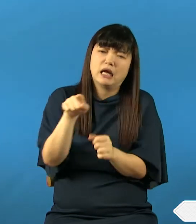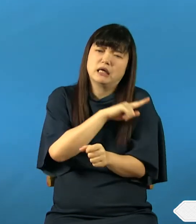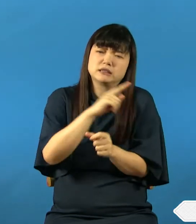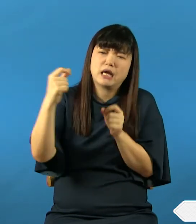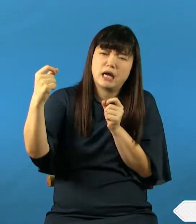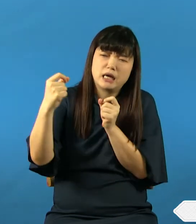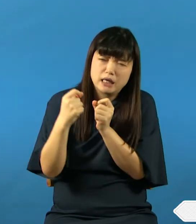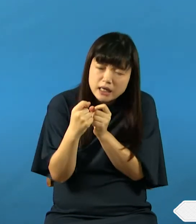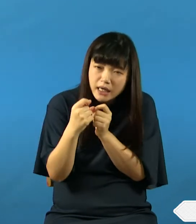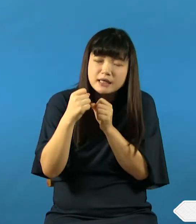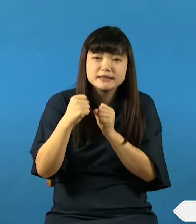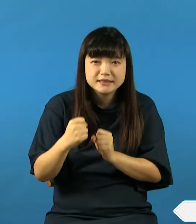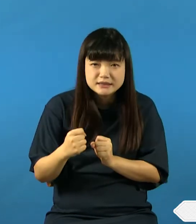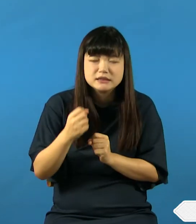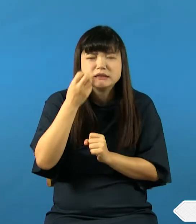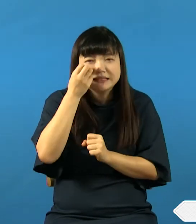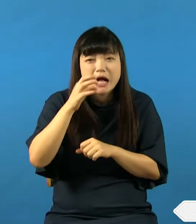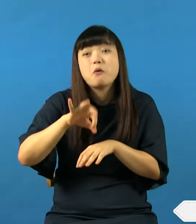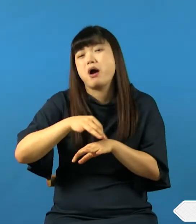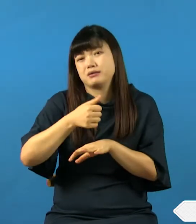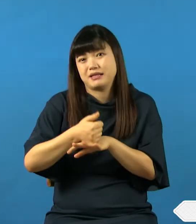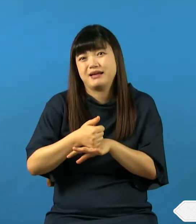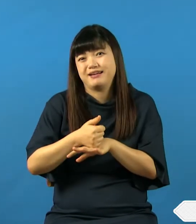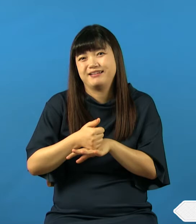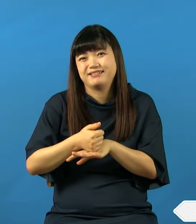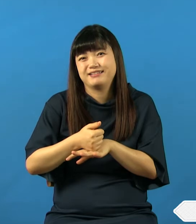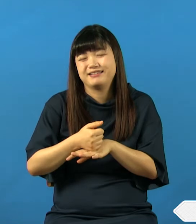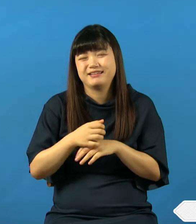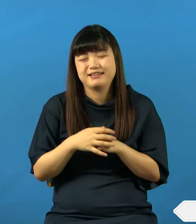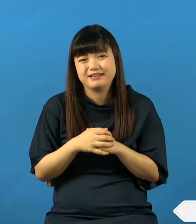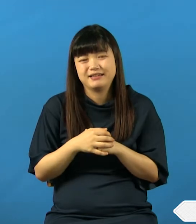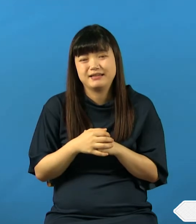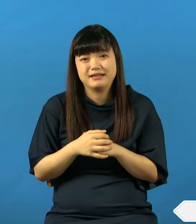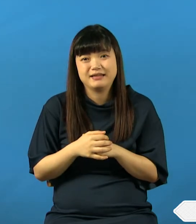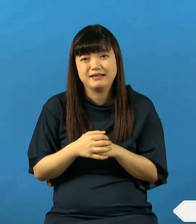때 가장 가까이 계신 이상한 왕이시다.